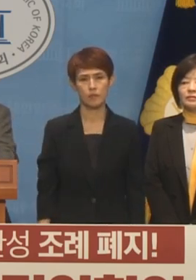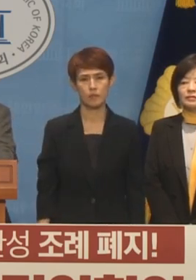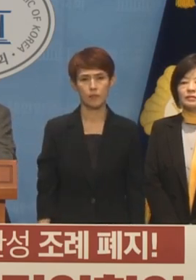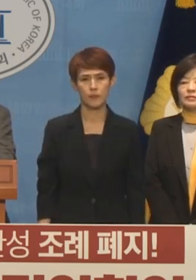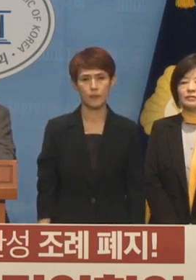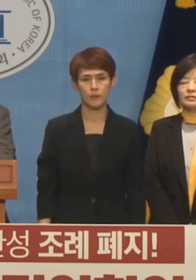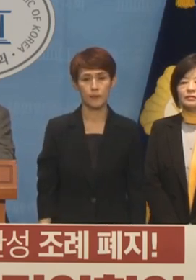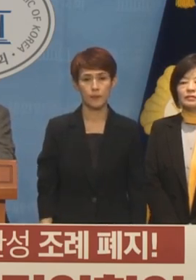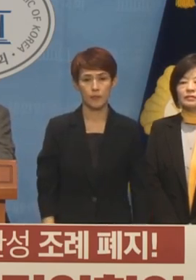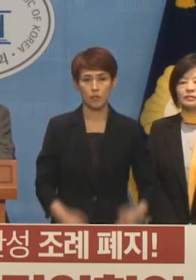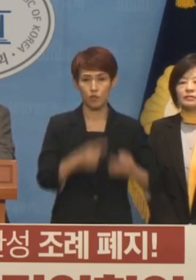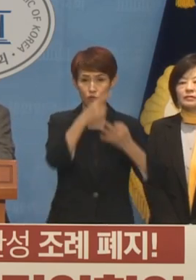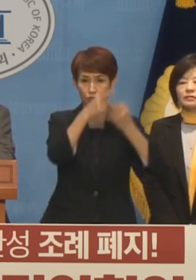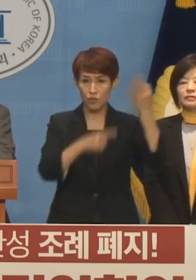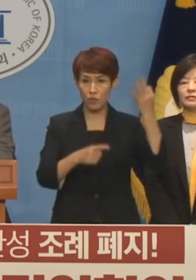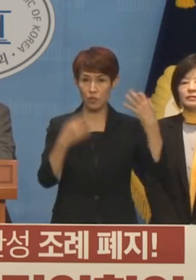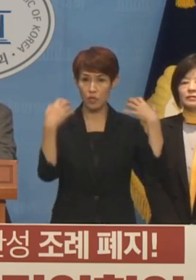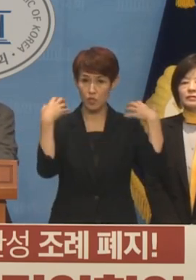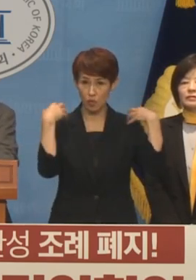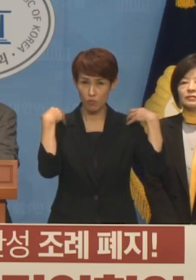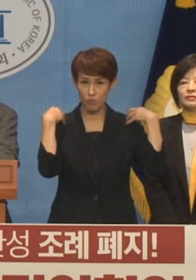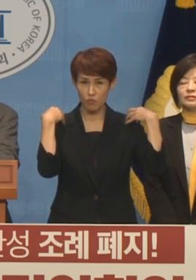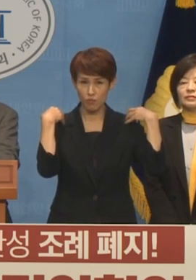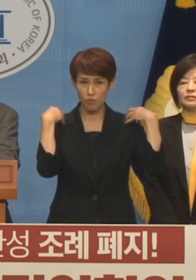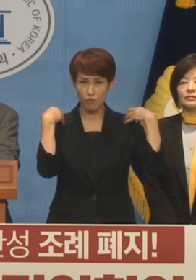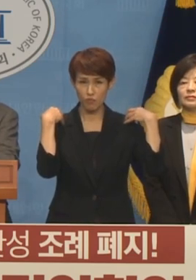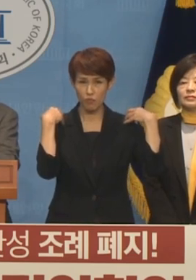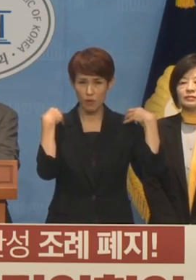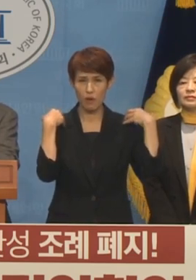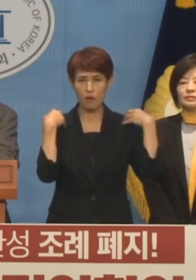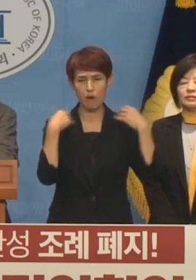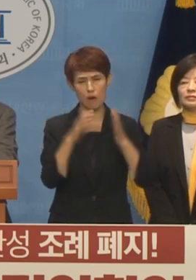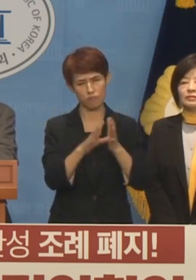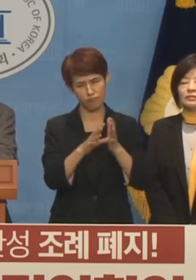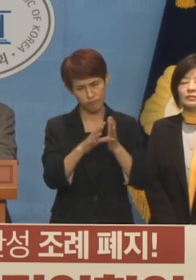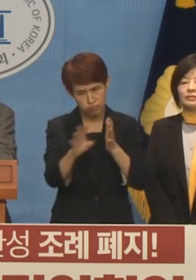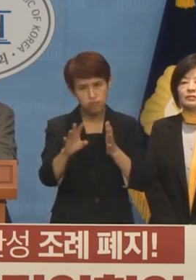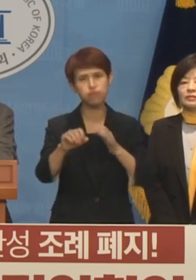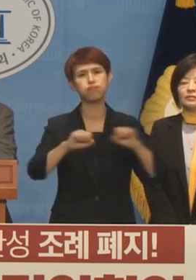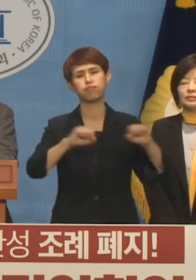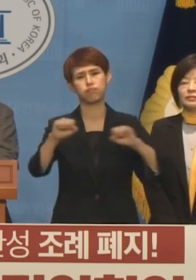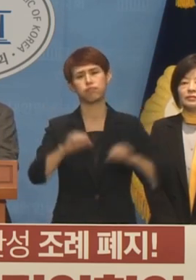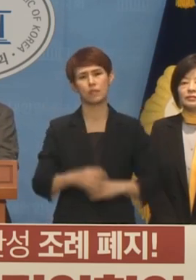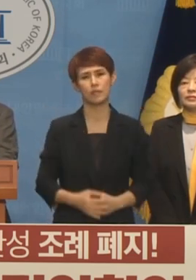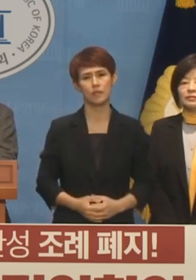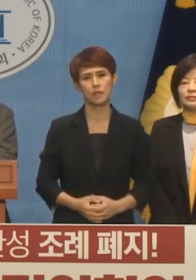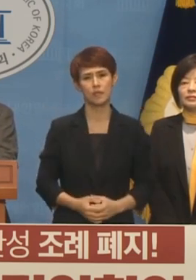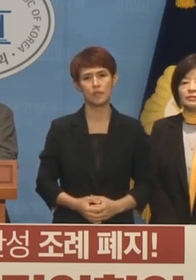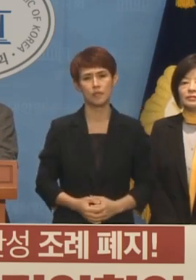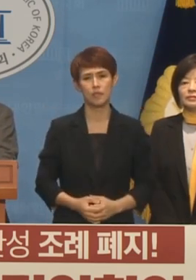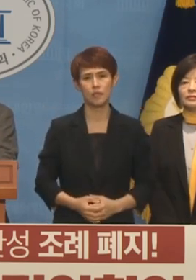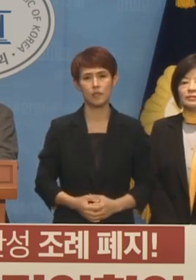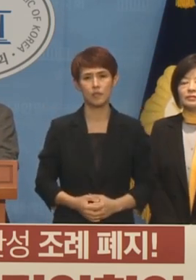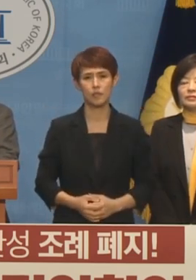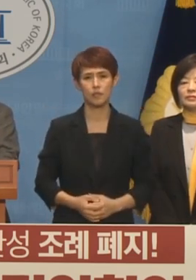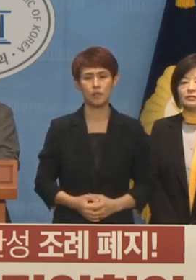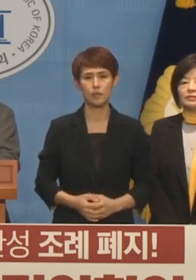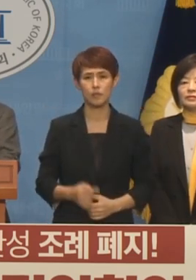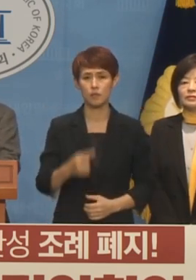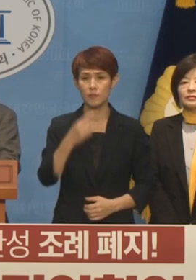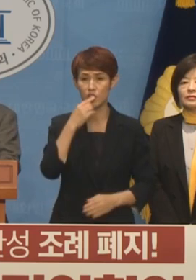지금 윤석열 정부의 시대착오적인 폭주와 그리고 민주주의